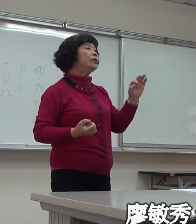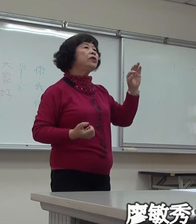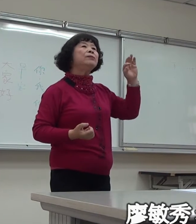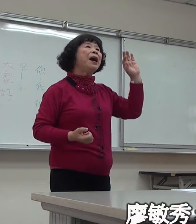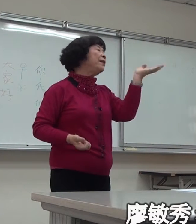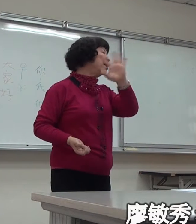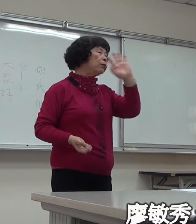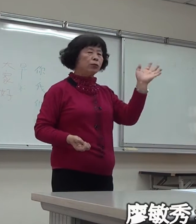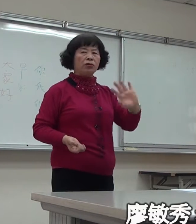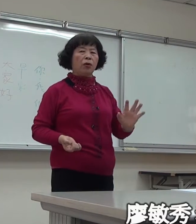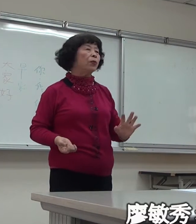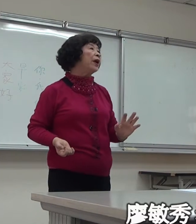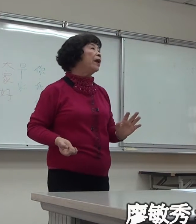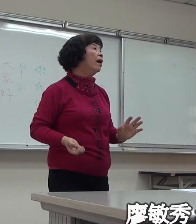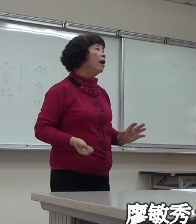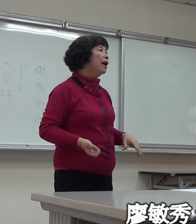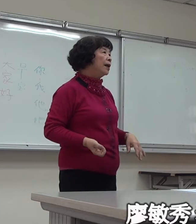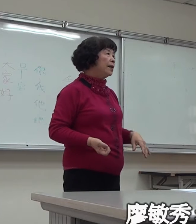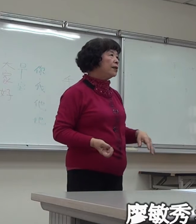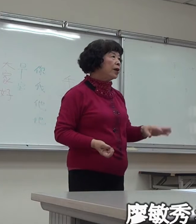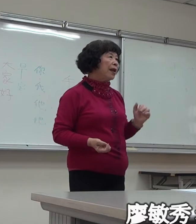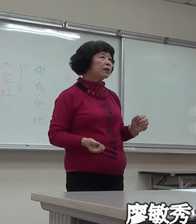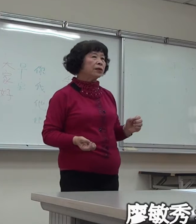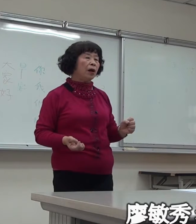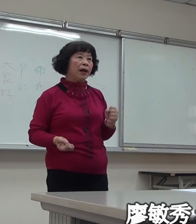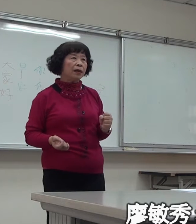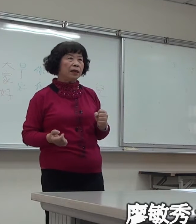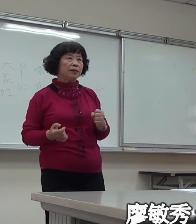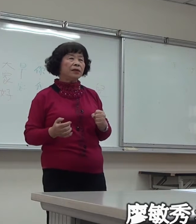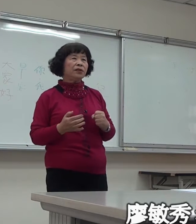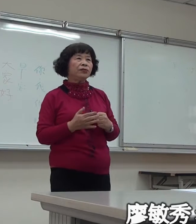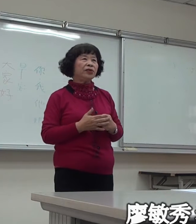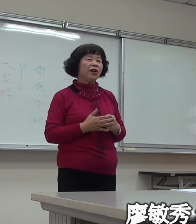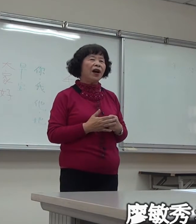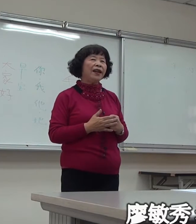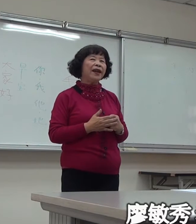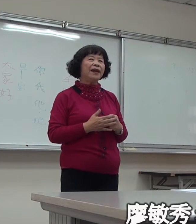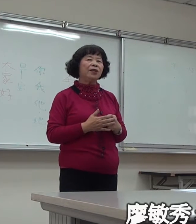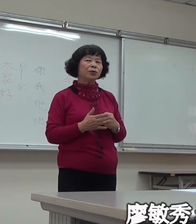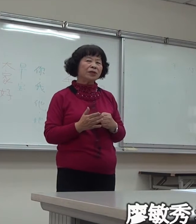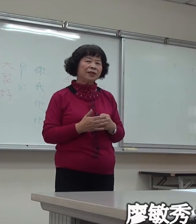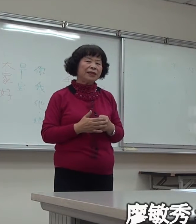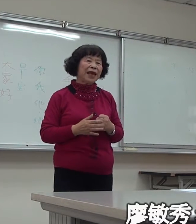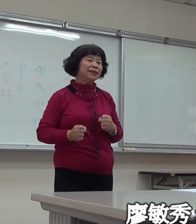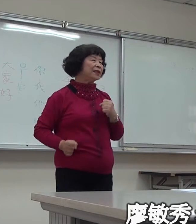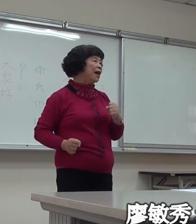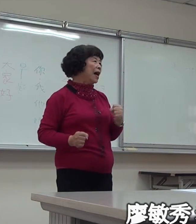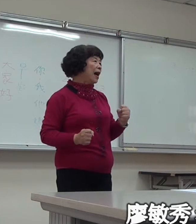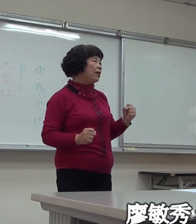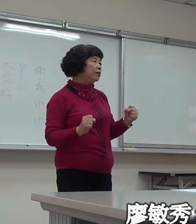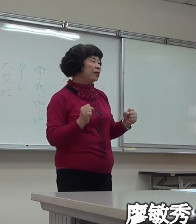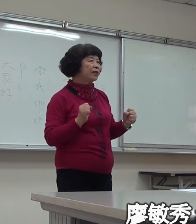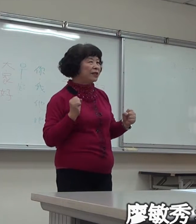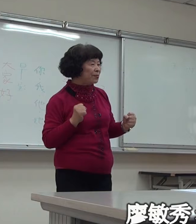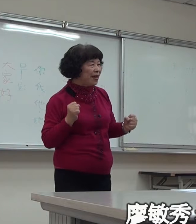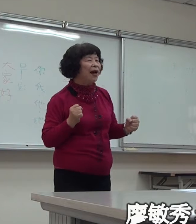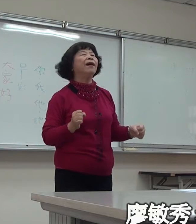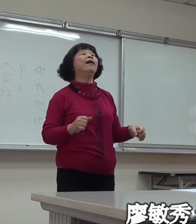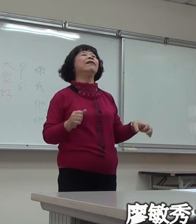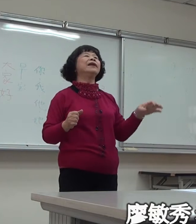就是慢的无所谓，哦，你就看老师，哎，都去使用安呢，好，哦，左手是这样子，啊，右手是怎么样，好，哦，你